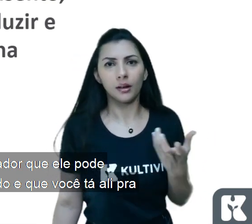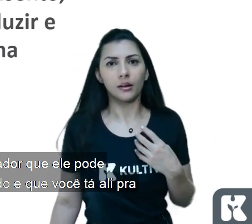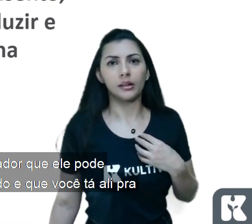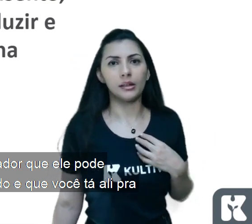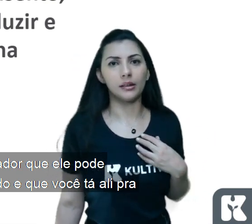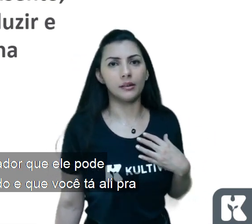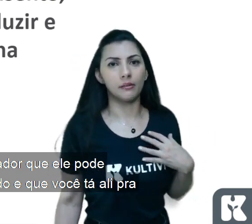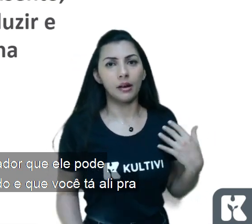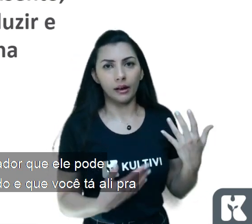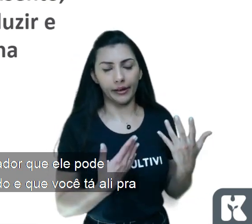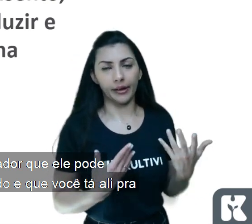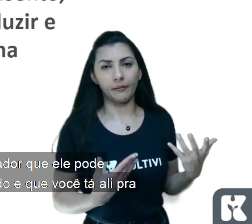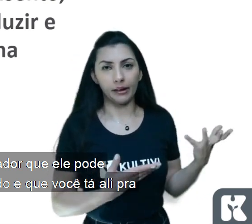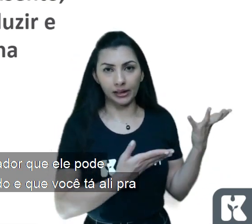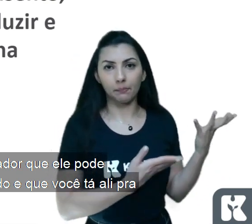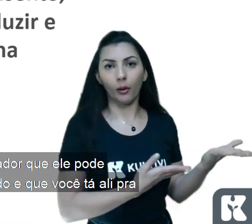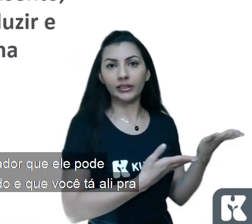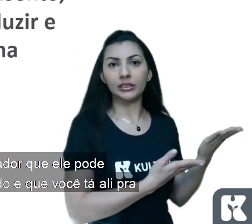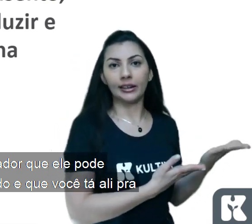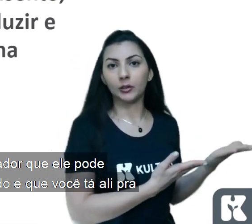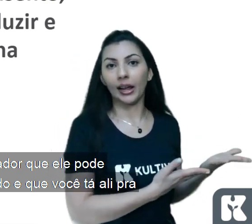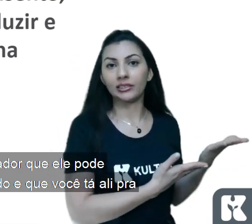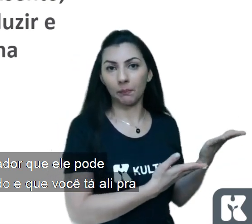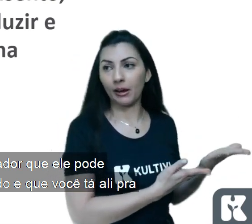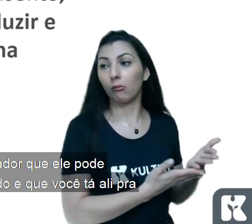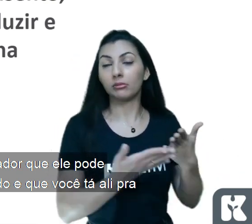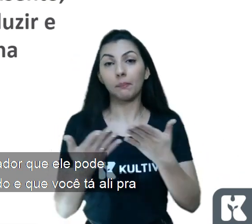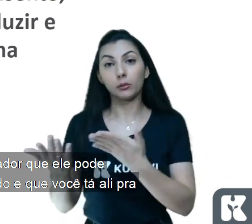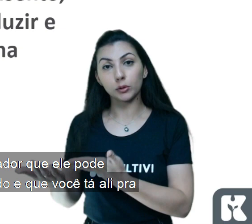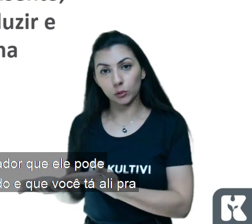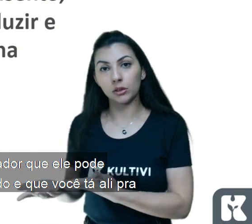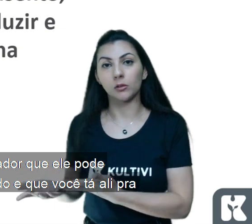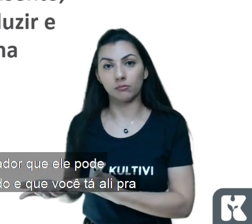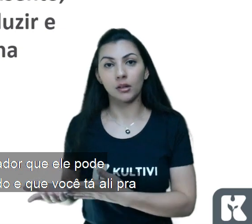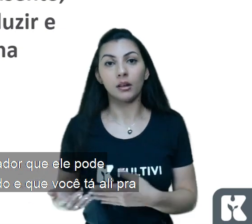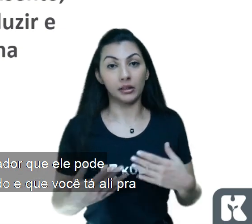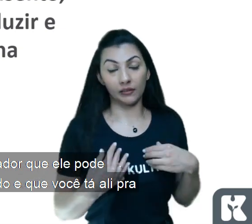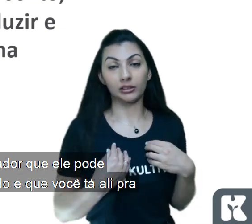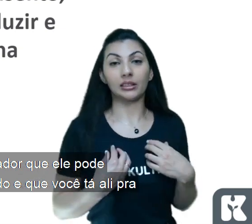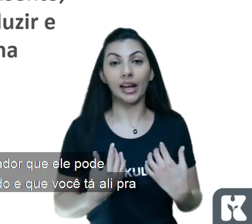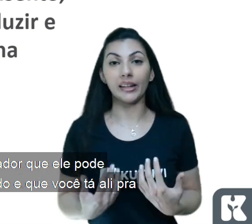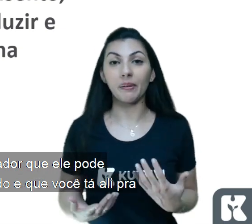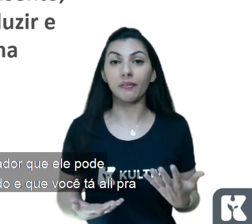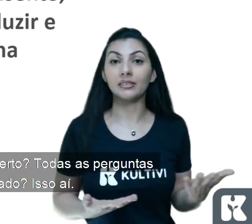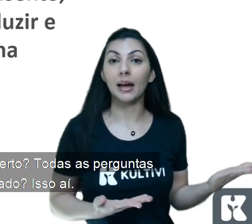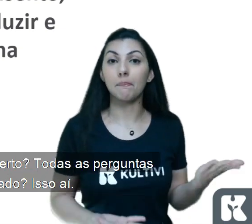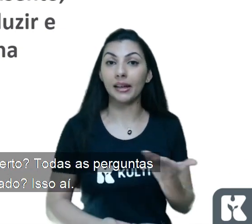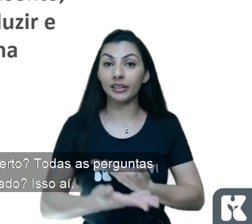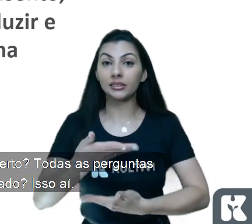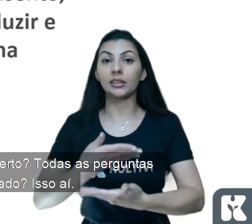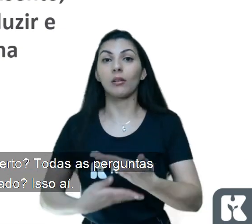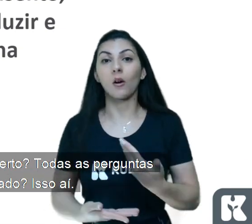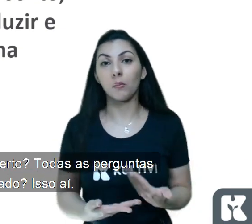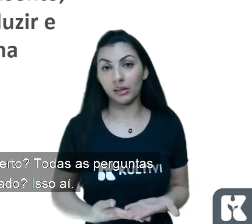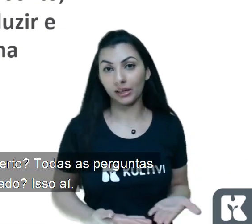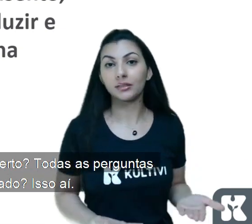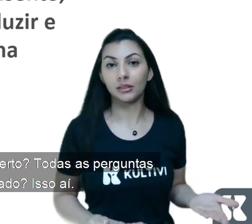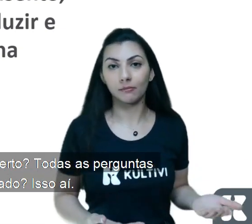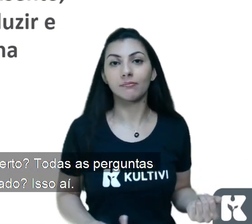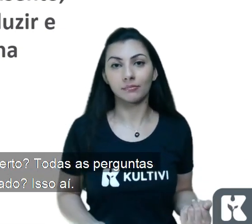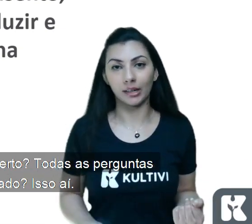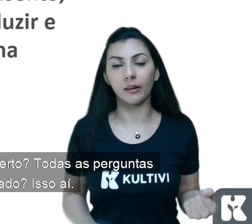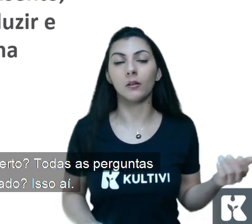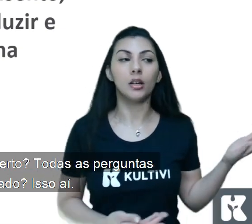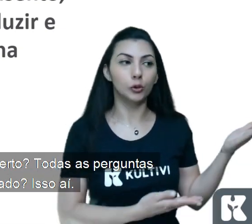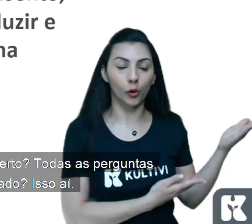entrevistador que ele pode direcionar essa pergunta para o surdo e que você está ali para fazer a mediação na